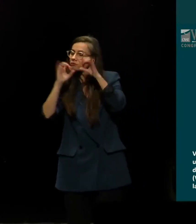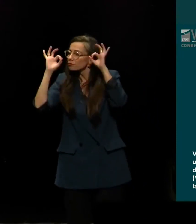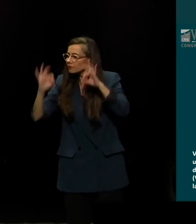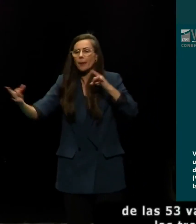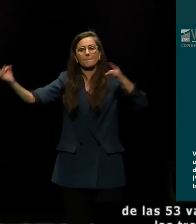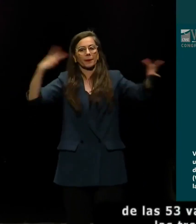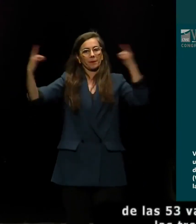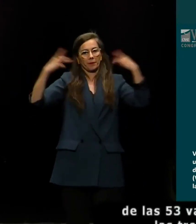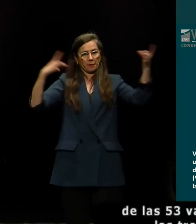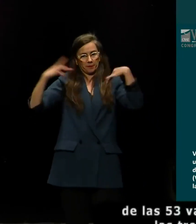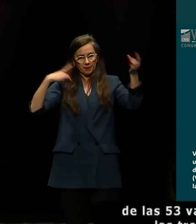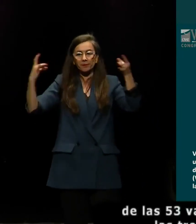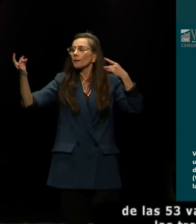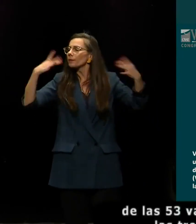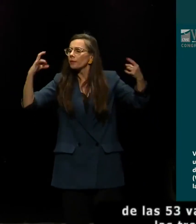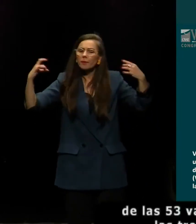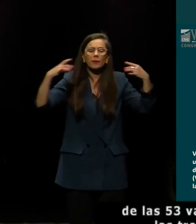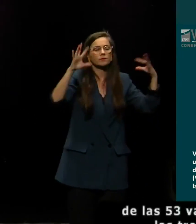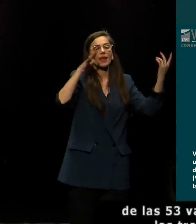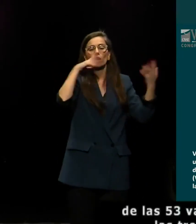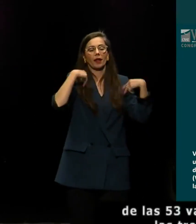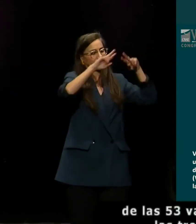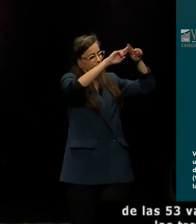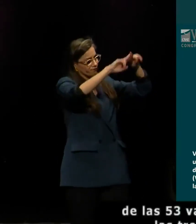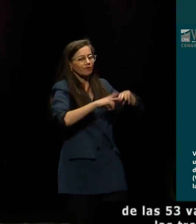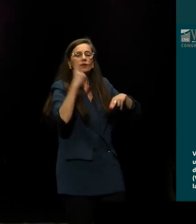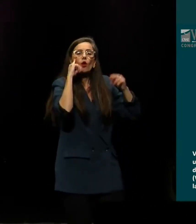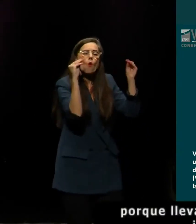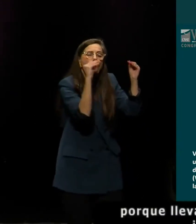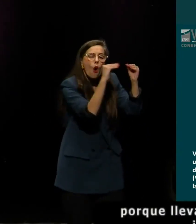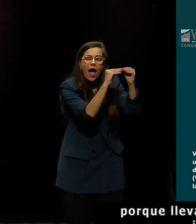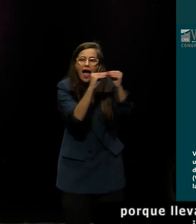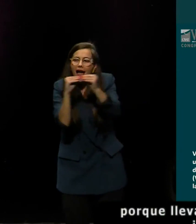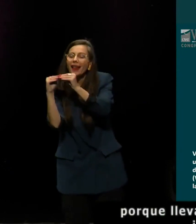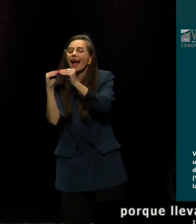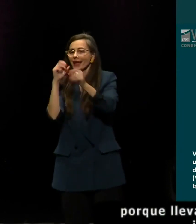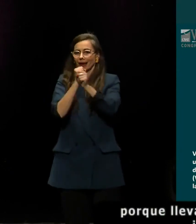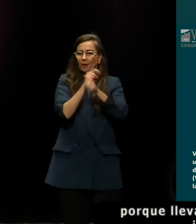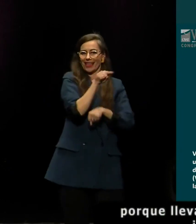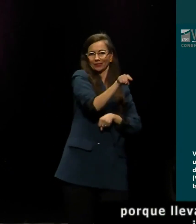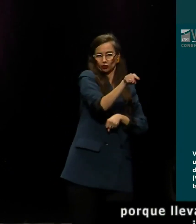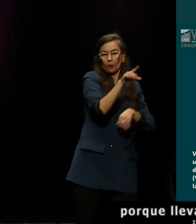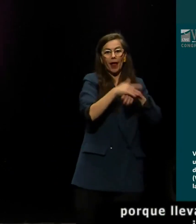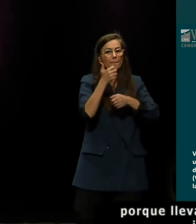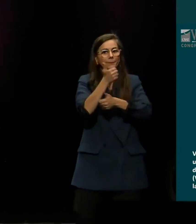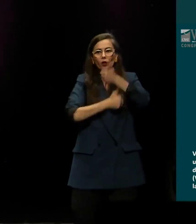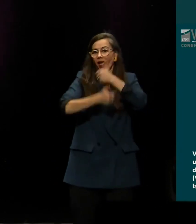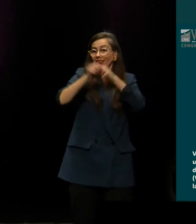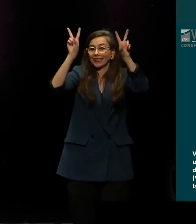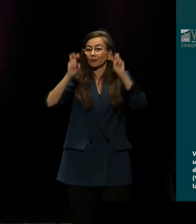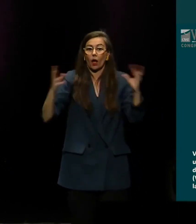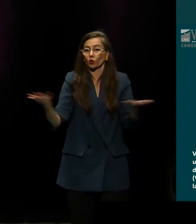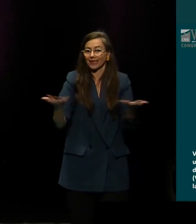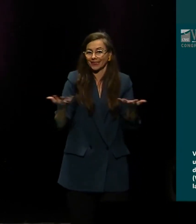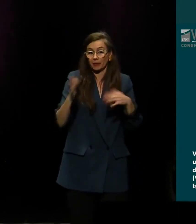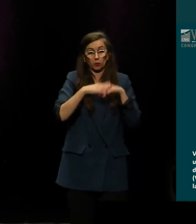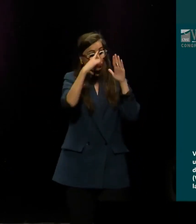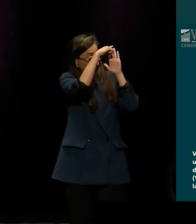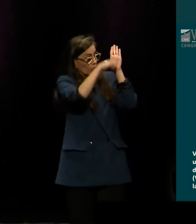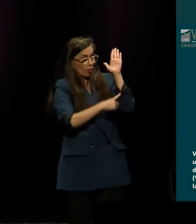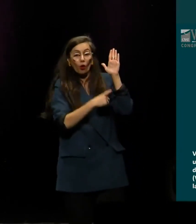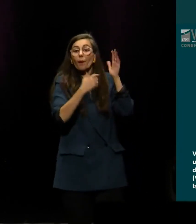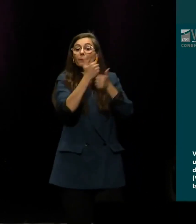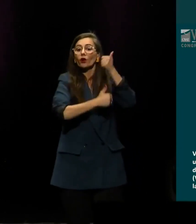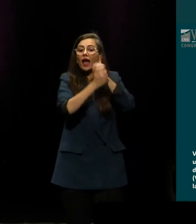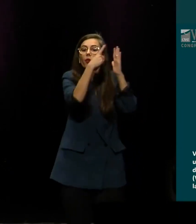¿cuáles consideráis que son las más importantes? Y cada federación aportó sus 3 líneas prioritarias. Y lo que hicimos